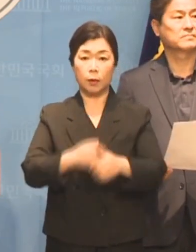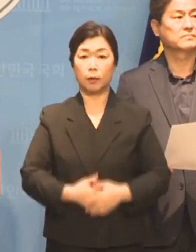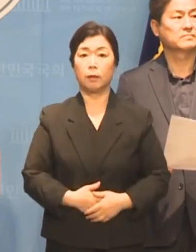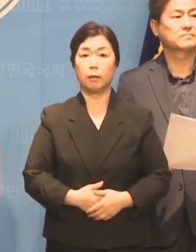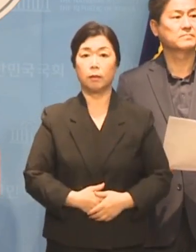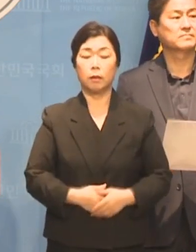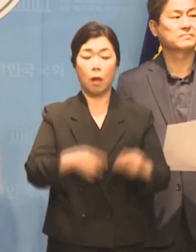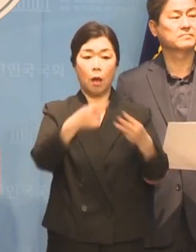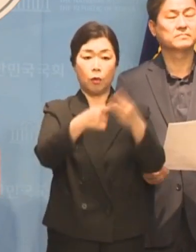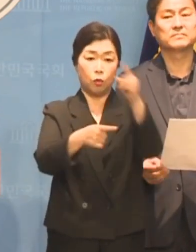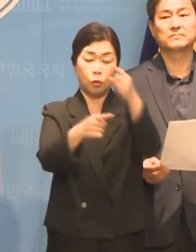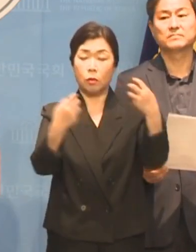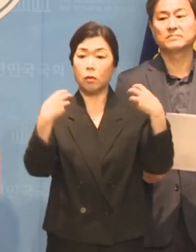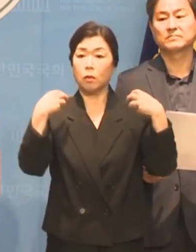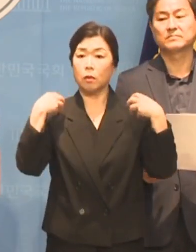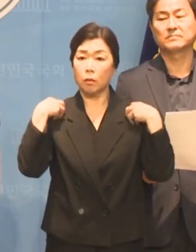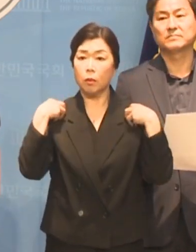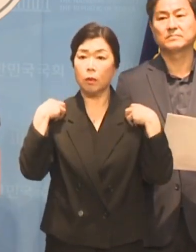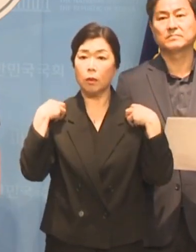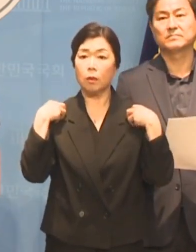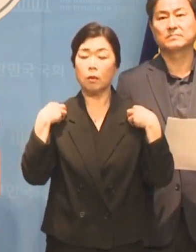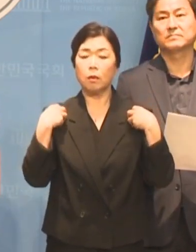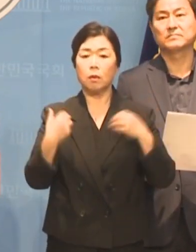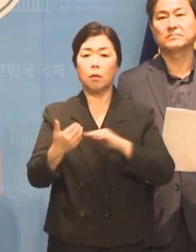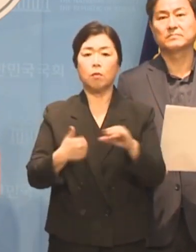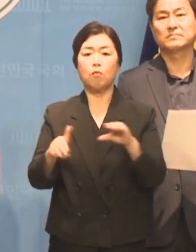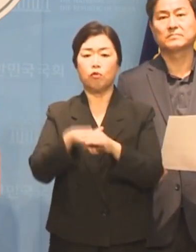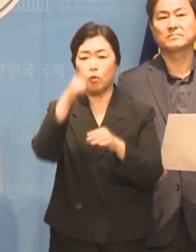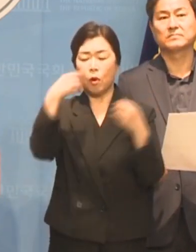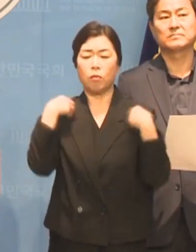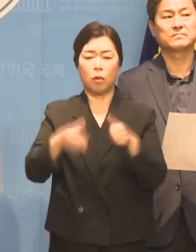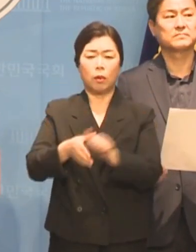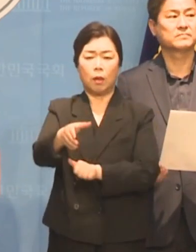윤석열 정부가 전 정부를 탄압하는